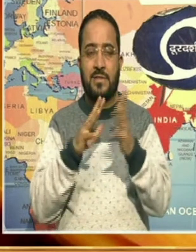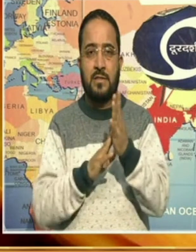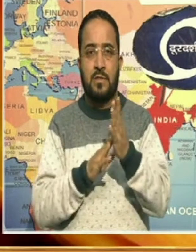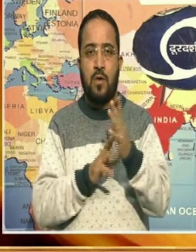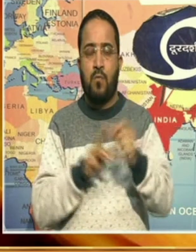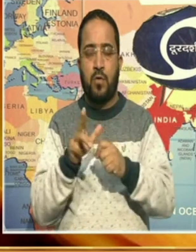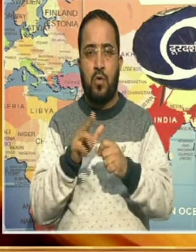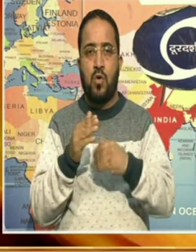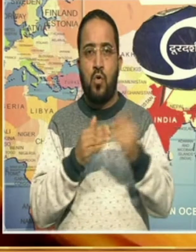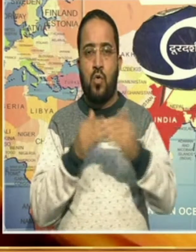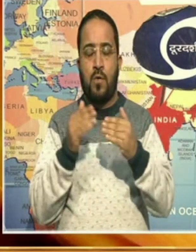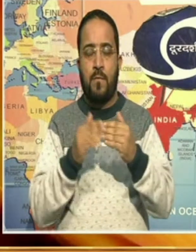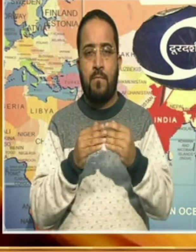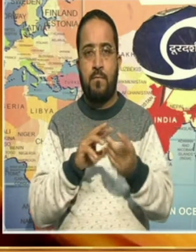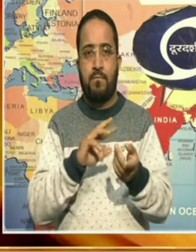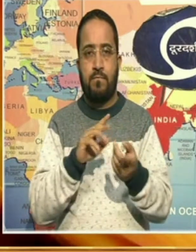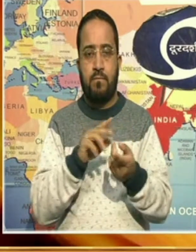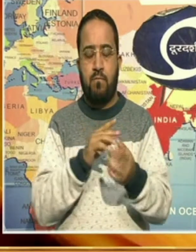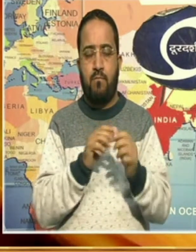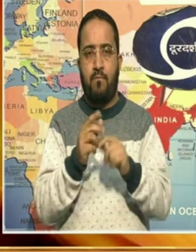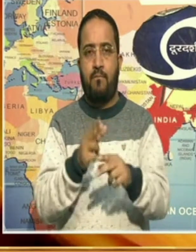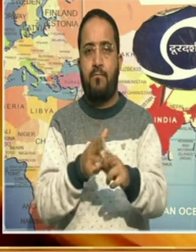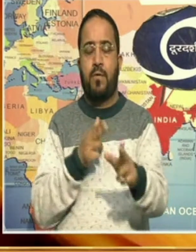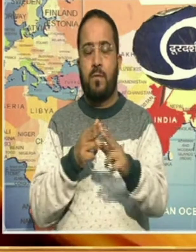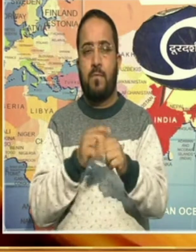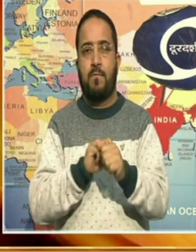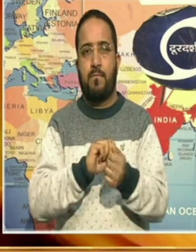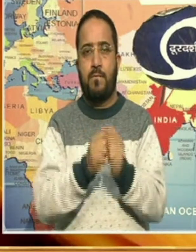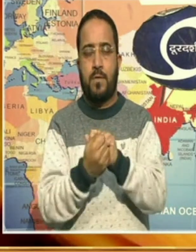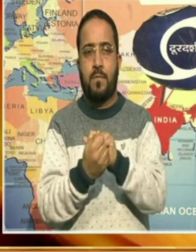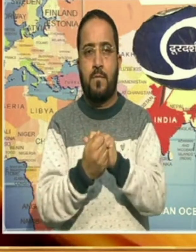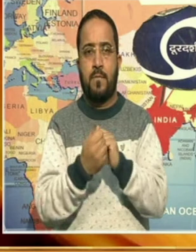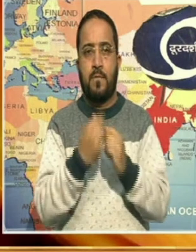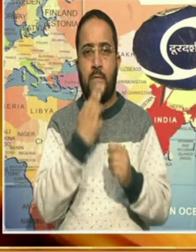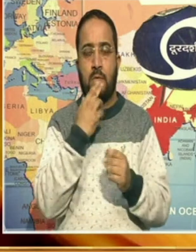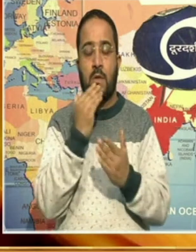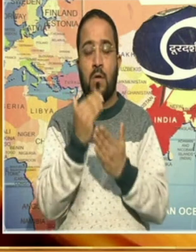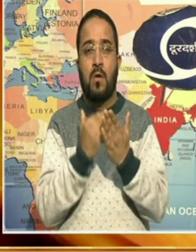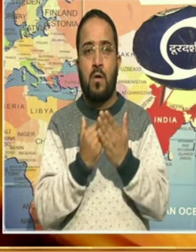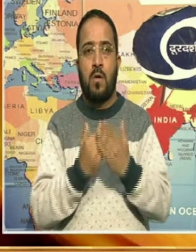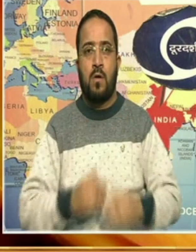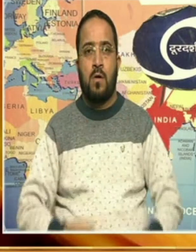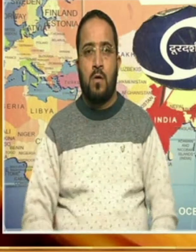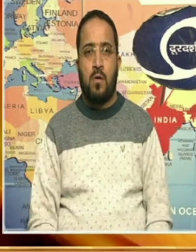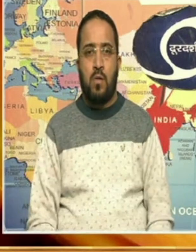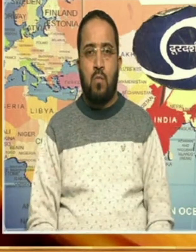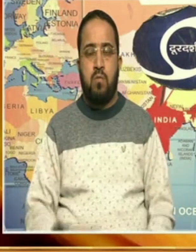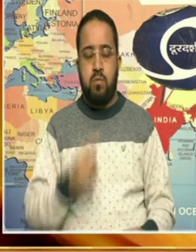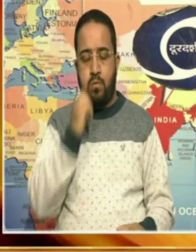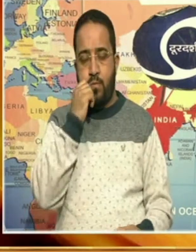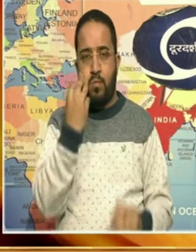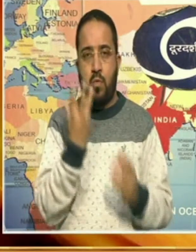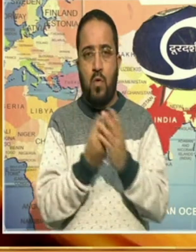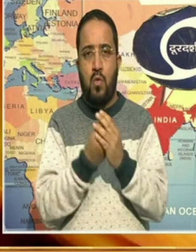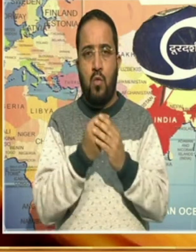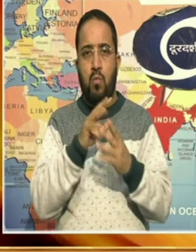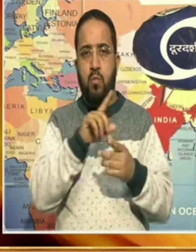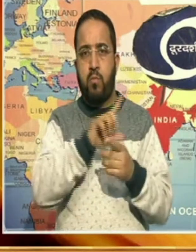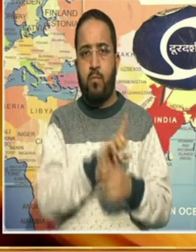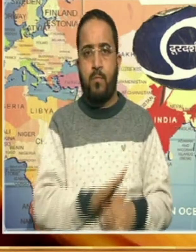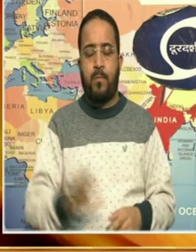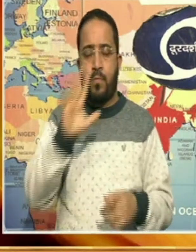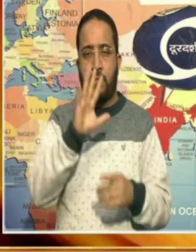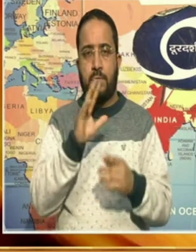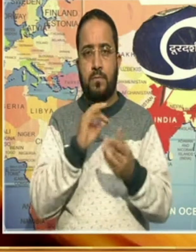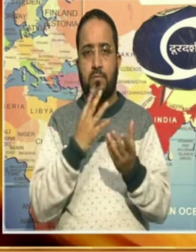اور تیزی سے بدلتے ہوئے معاشی منظرنامے میں قوم کی ترقی کے لئے با